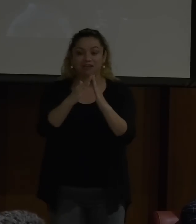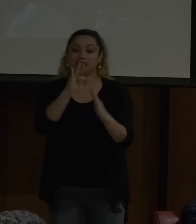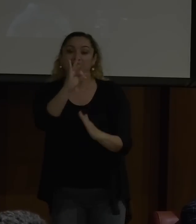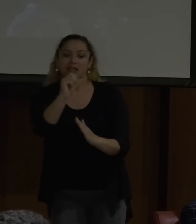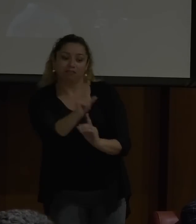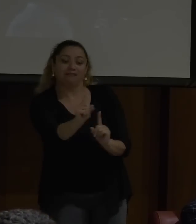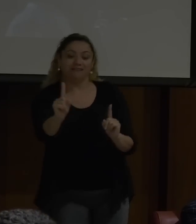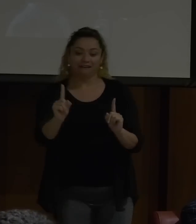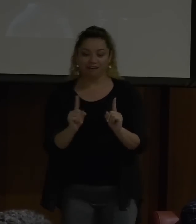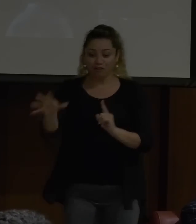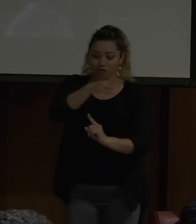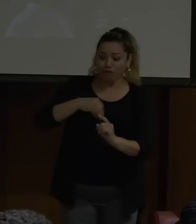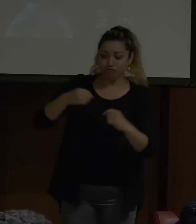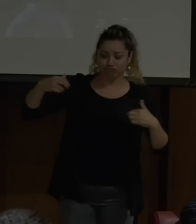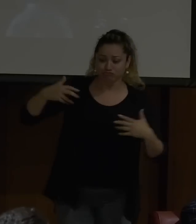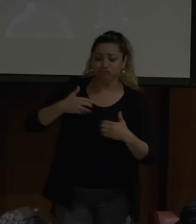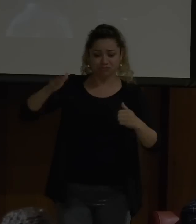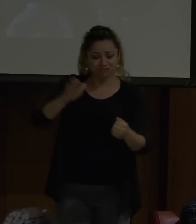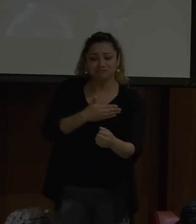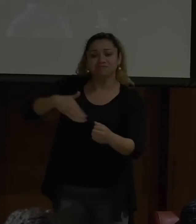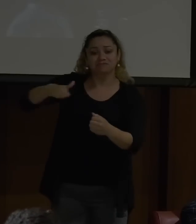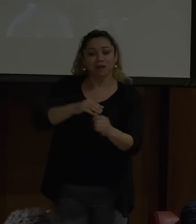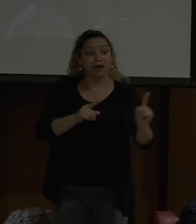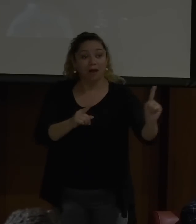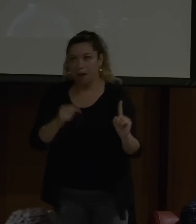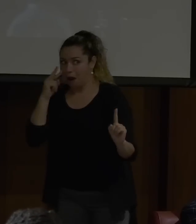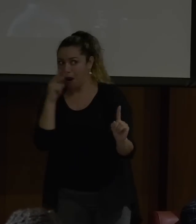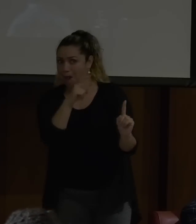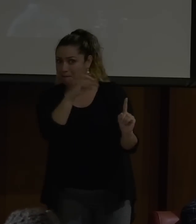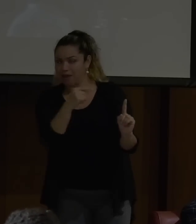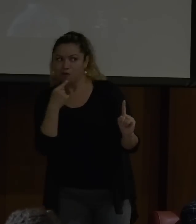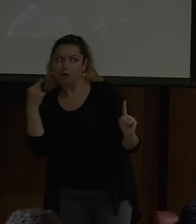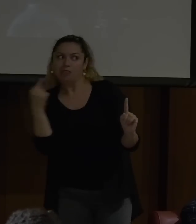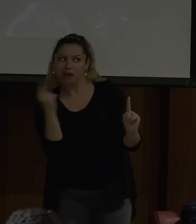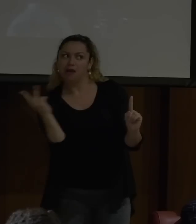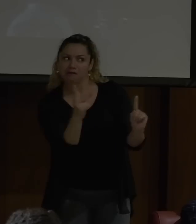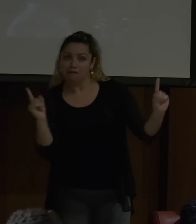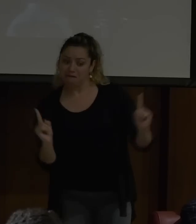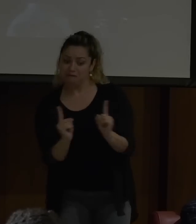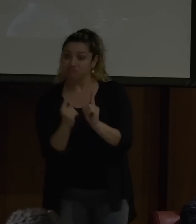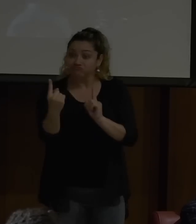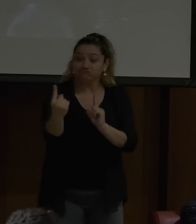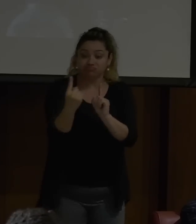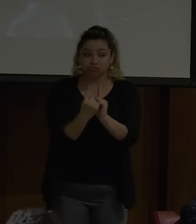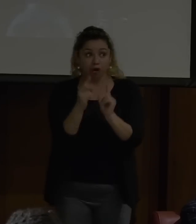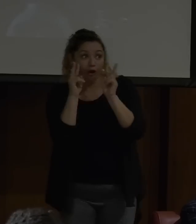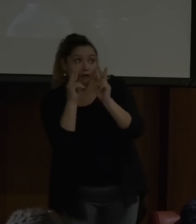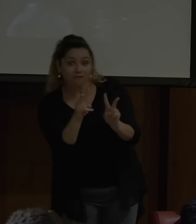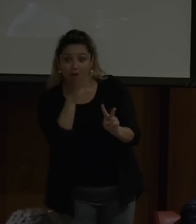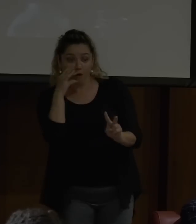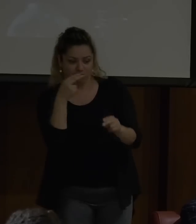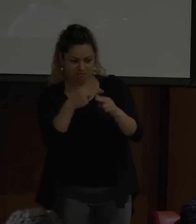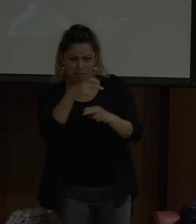salí parrandeando. Si ve a Pedro Julio, le dice que Leandro lo vino buscando. Si ve a Pedro Julio,